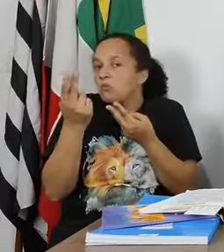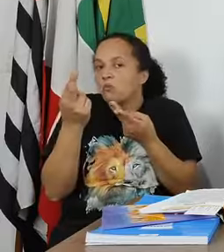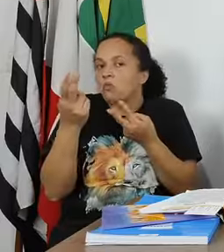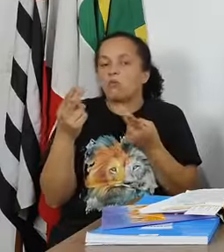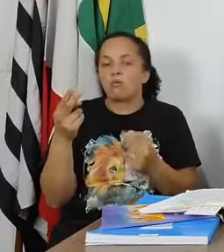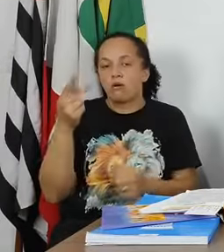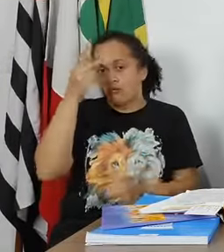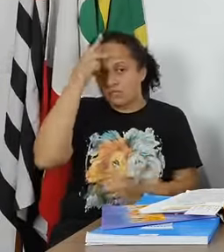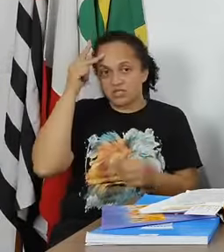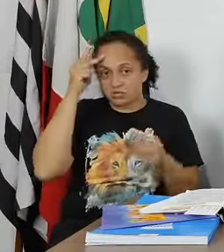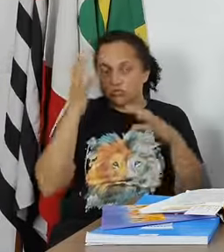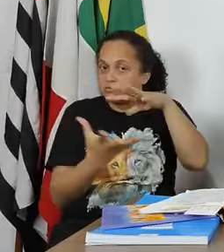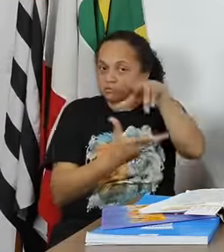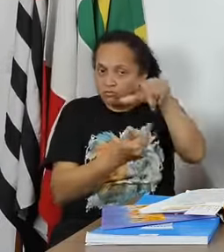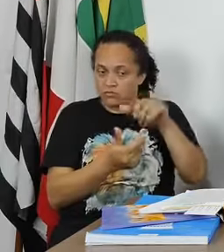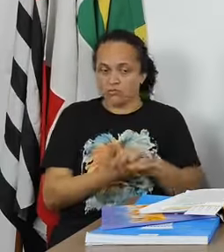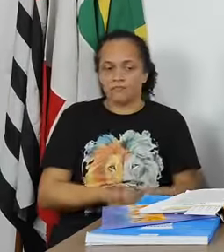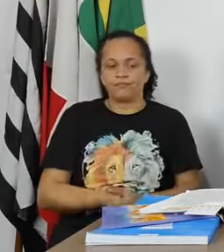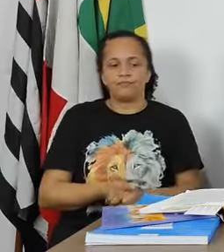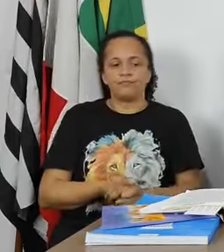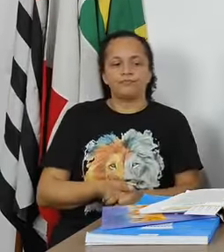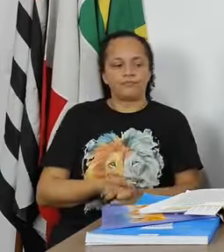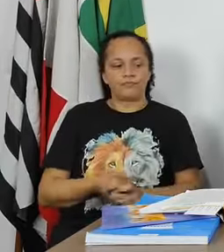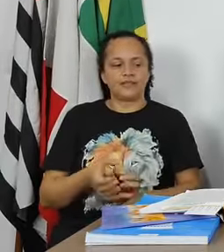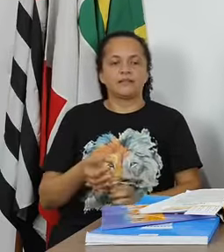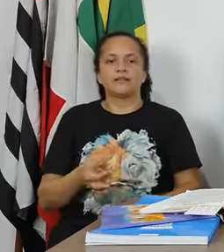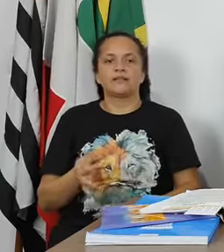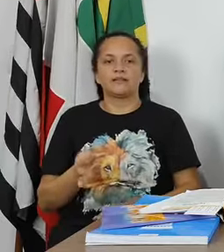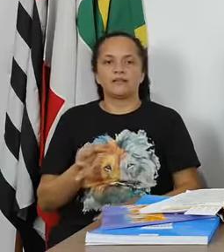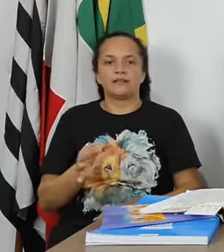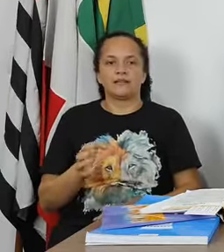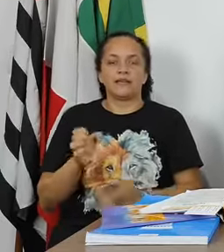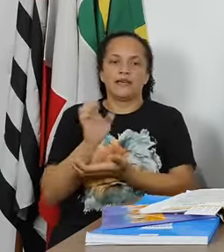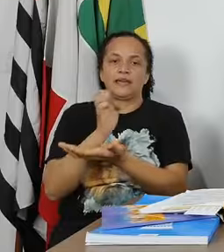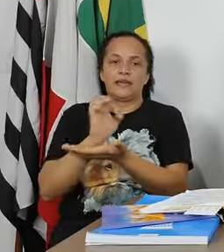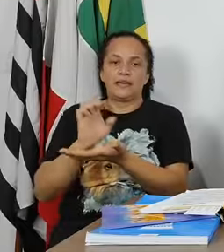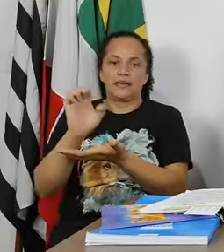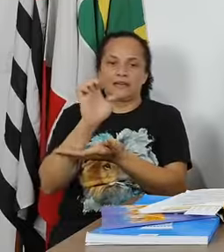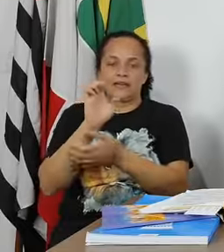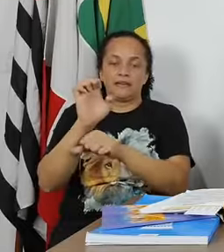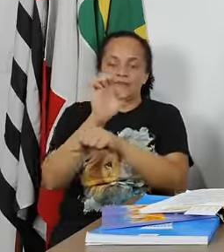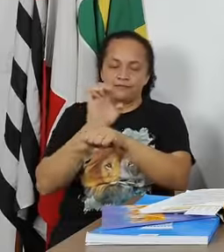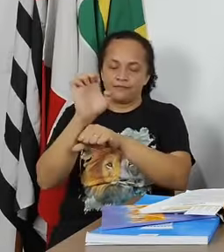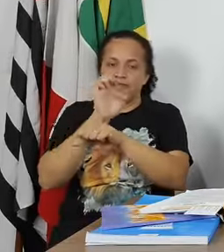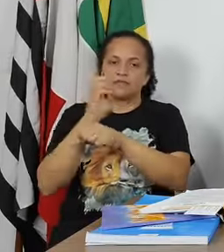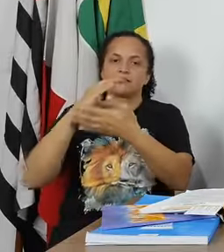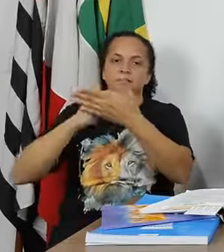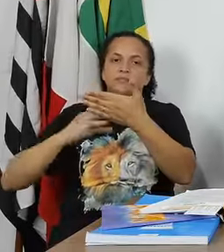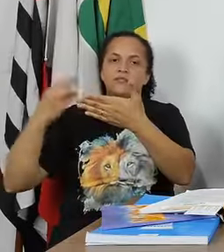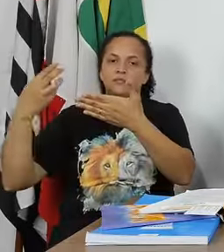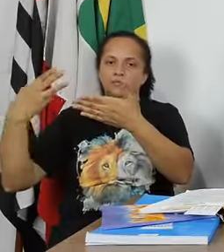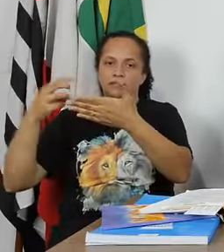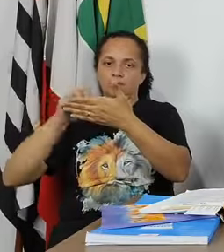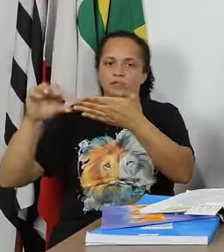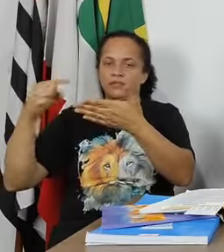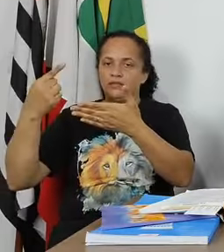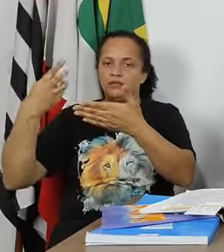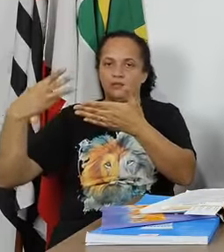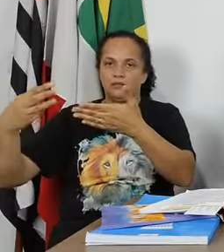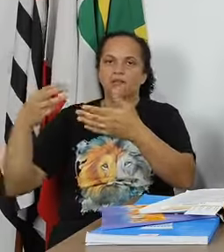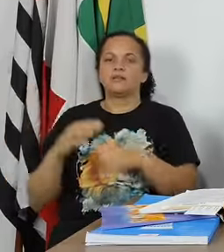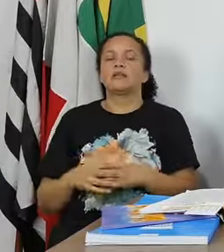6, Efésios 6,13, portanto, tomai toda a armadura de Deus, para que possais resistir ao dia mau, depois